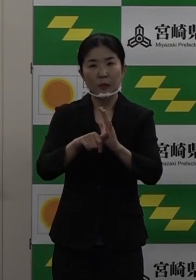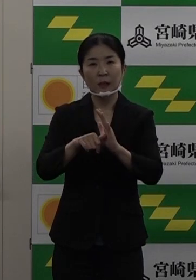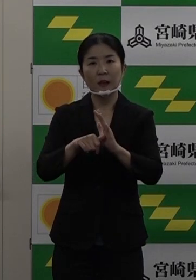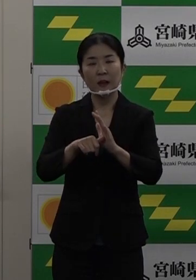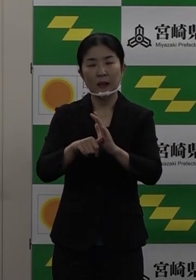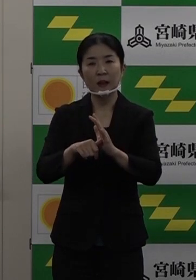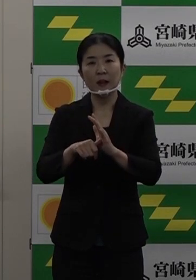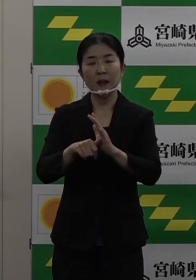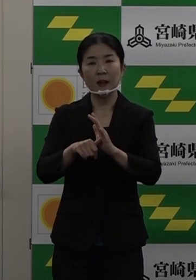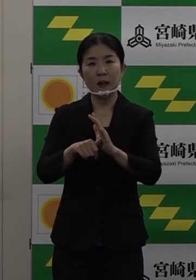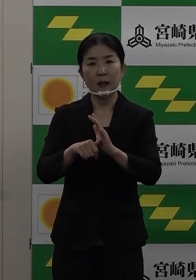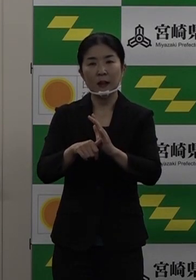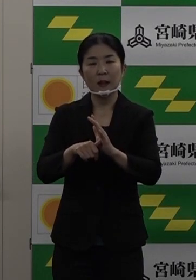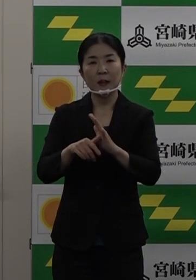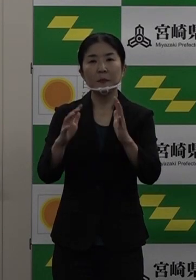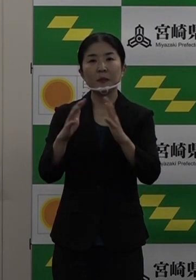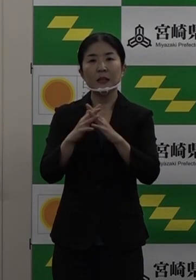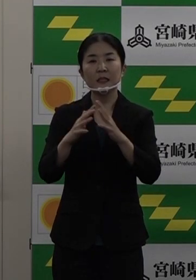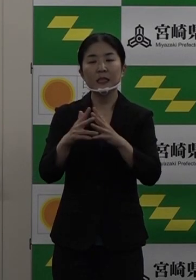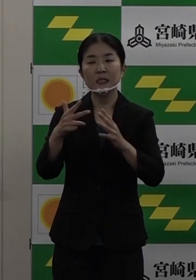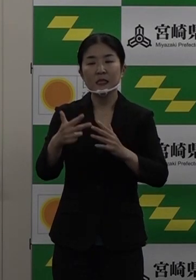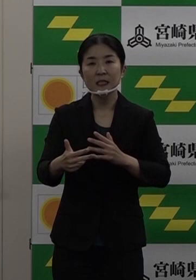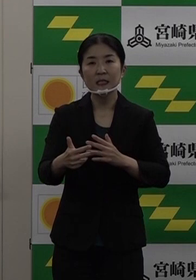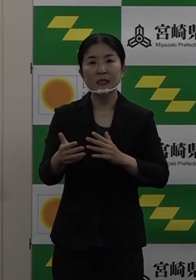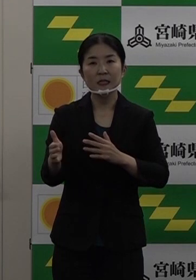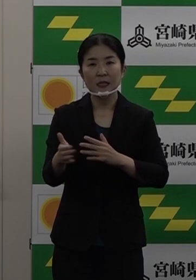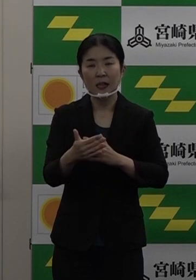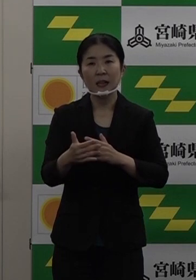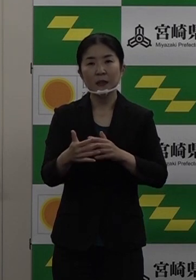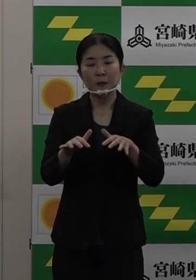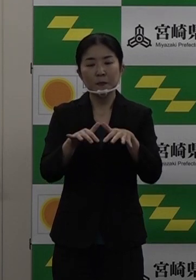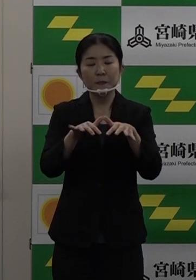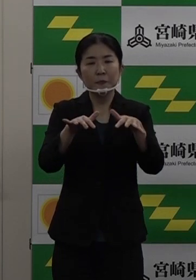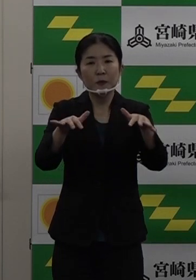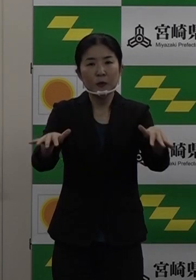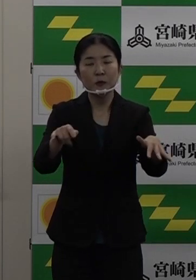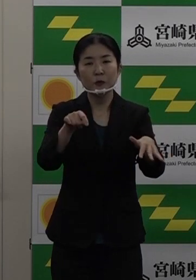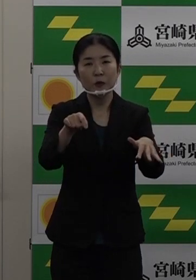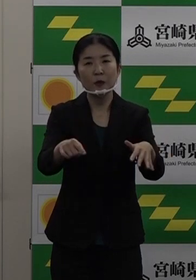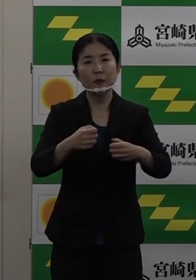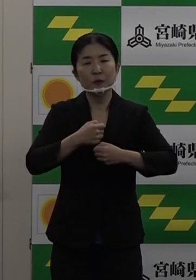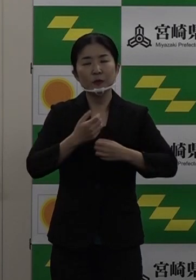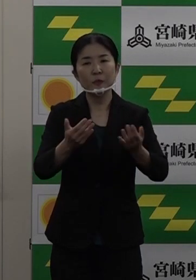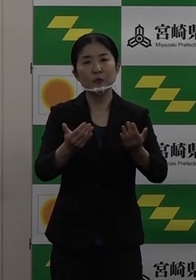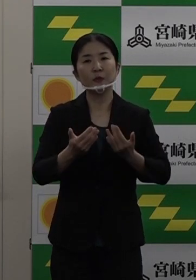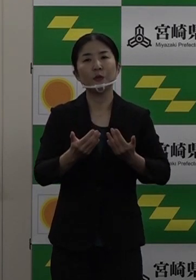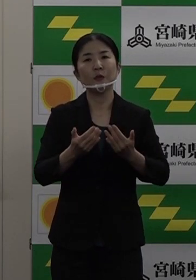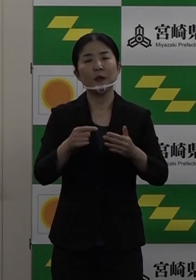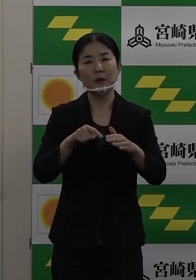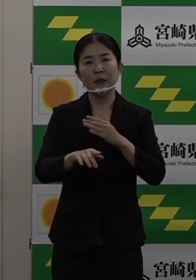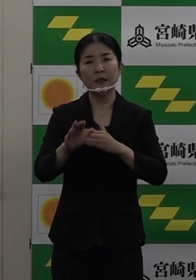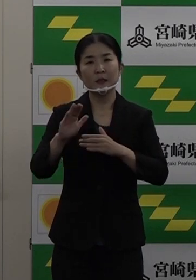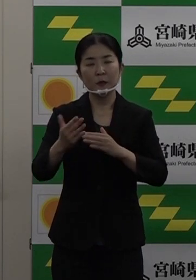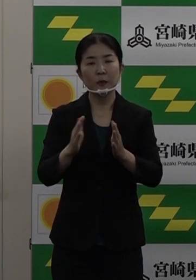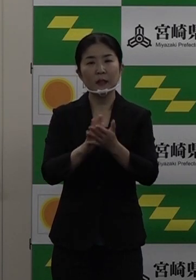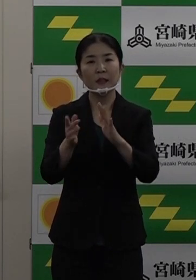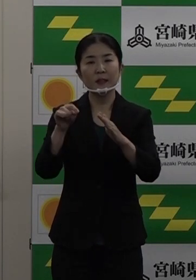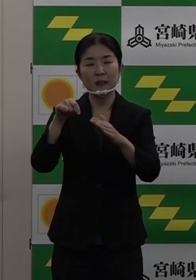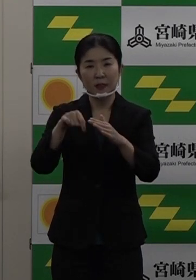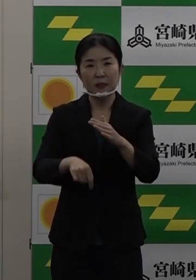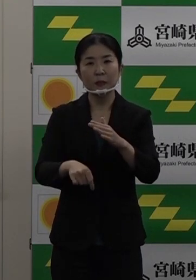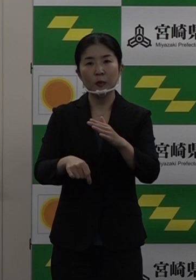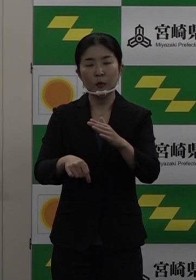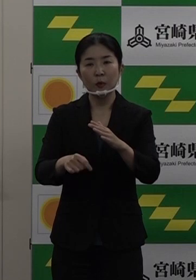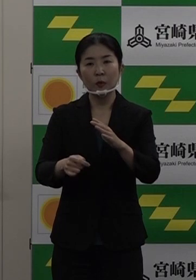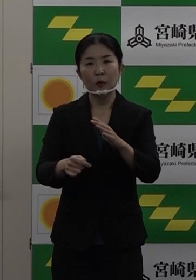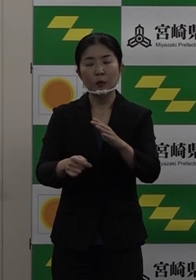発的な感染が見られておりました宮崎市からの感染の染み出しというものに警戒をしておったところであります。そこは今県内における火種